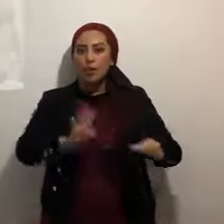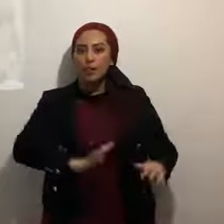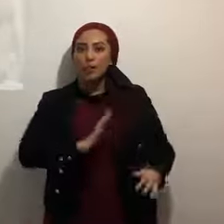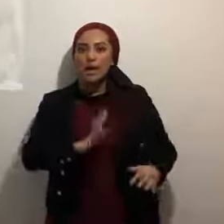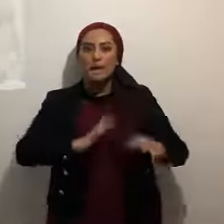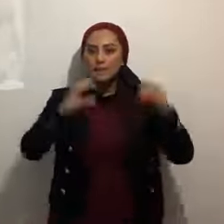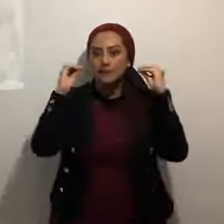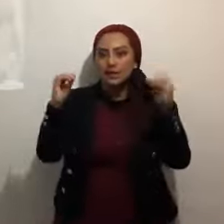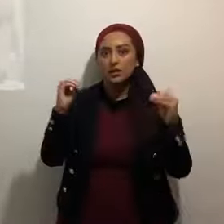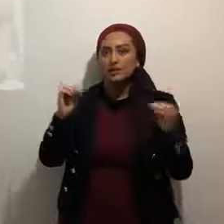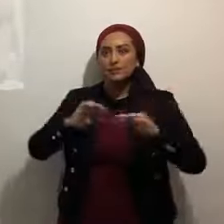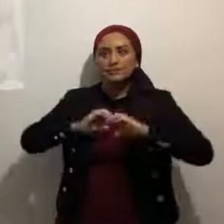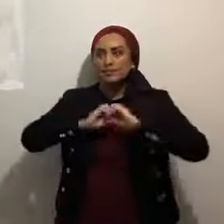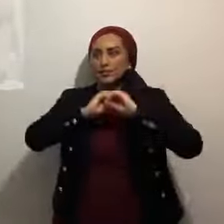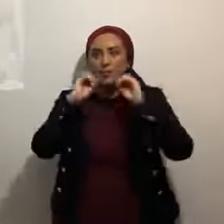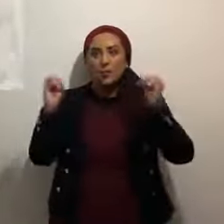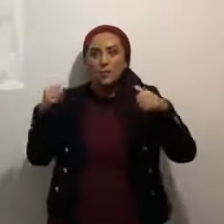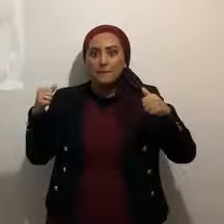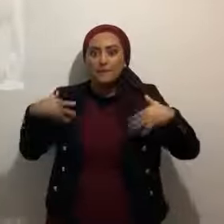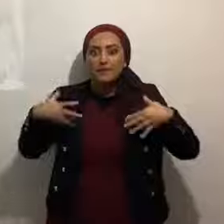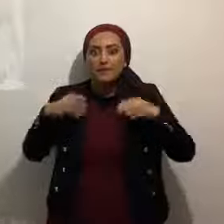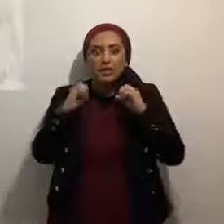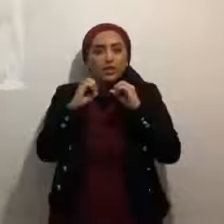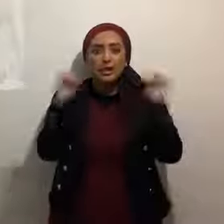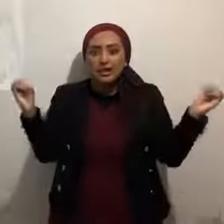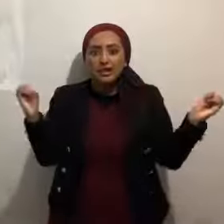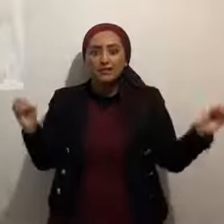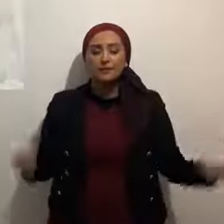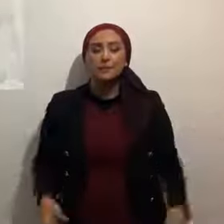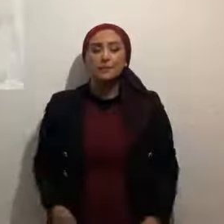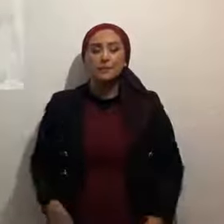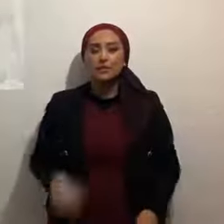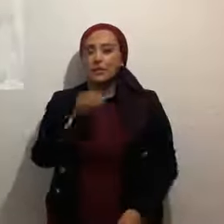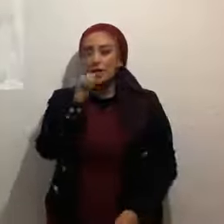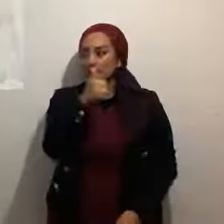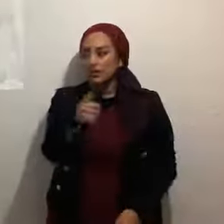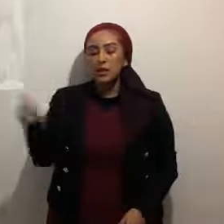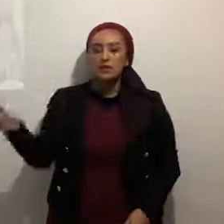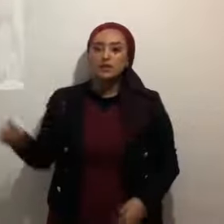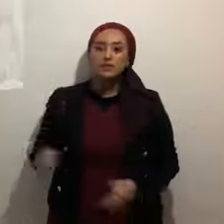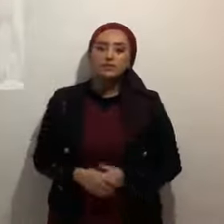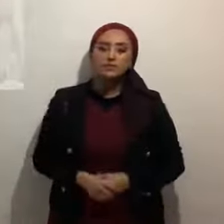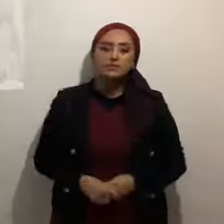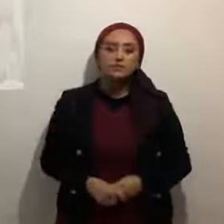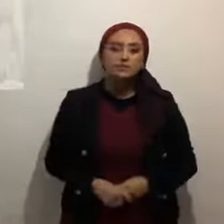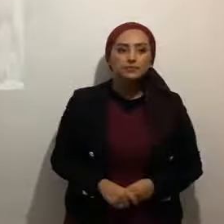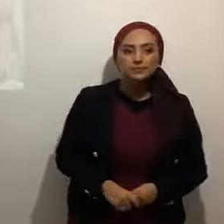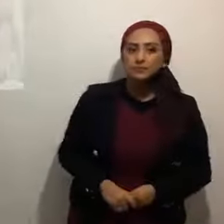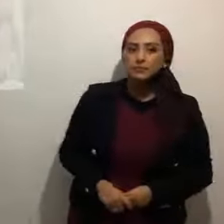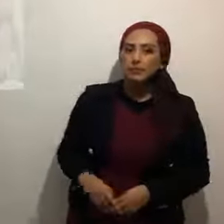hay nada, no hay temor a nadie, ni a ellos mismos, pues. y todo se ha perdido.